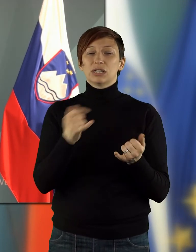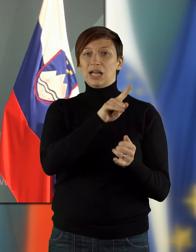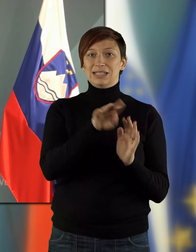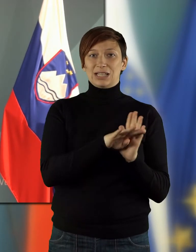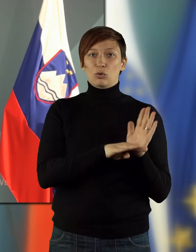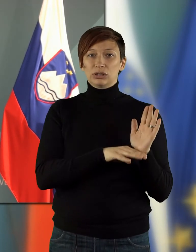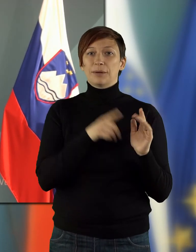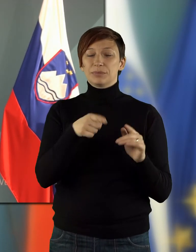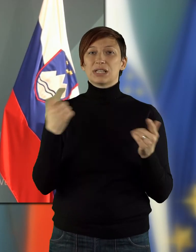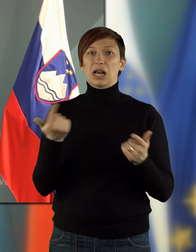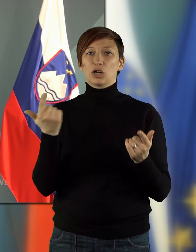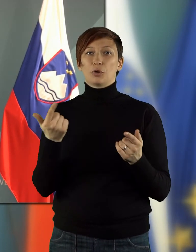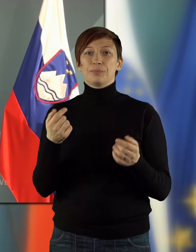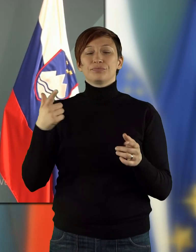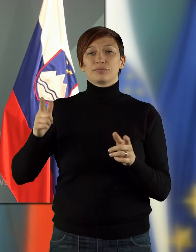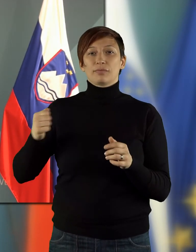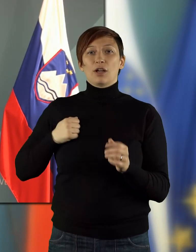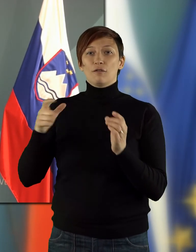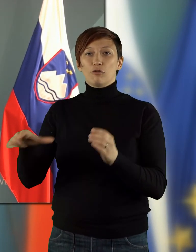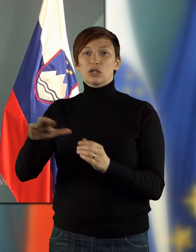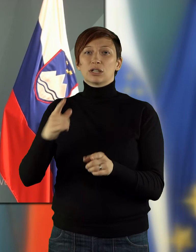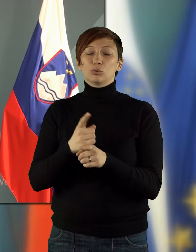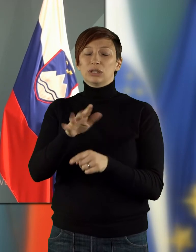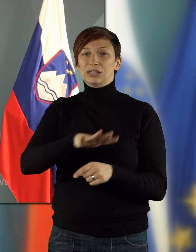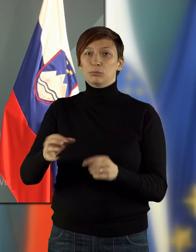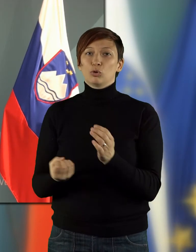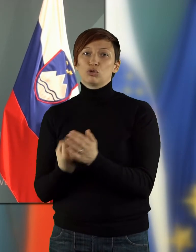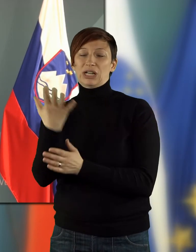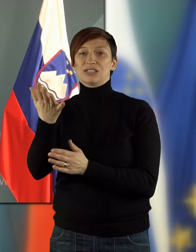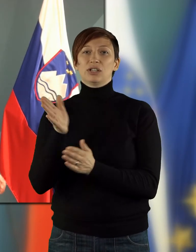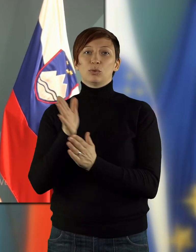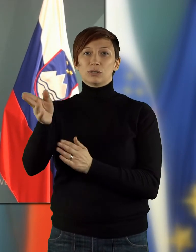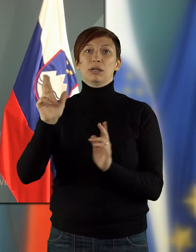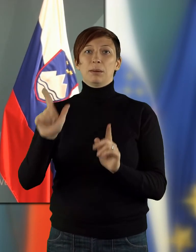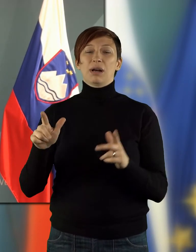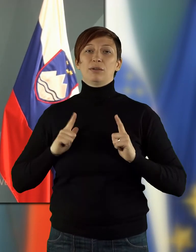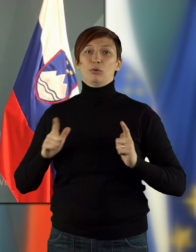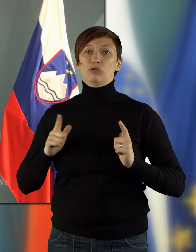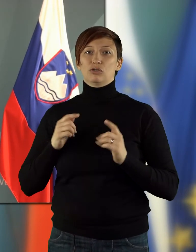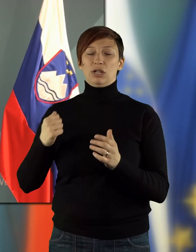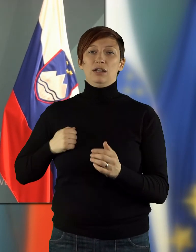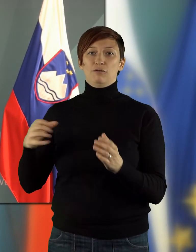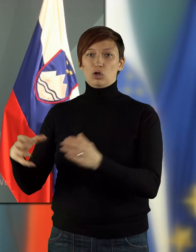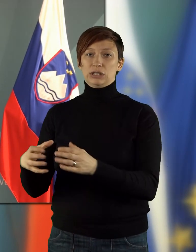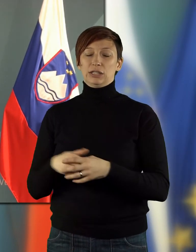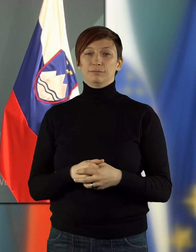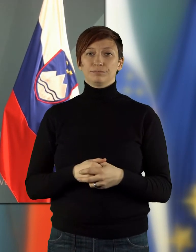meri urejeno v sedanji zakonodaji, da bi se lahko vojska tudi na tem področju razvijala v smer prave profesionalne